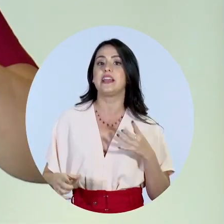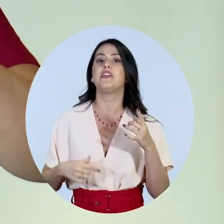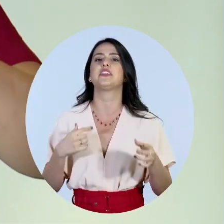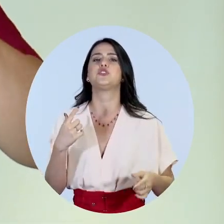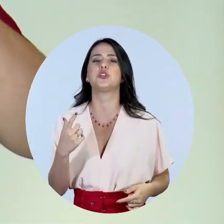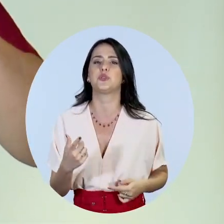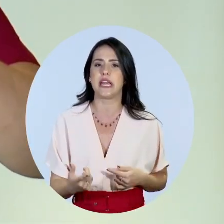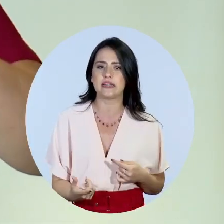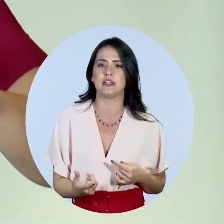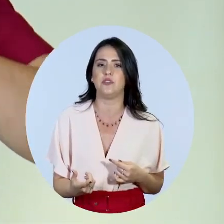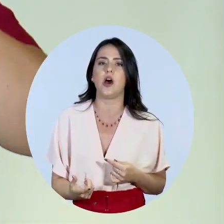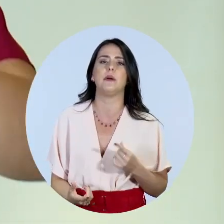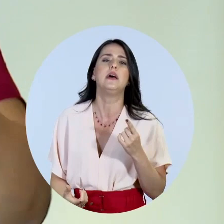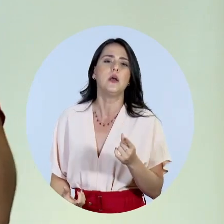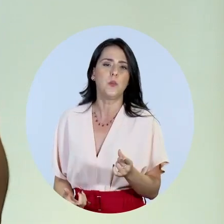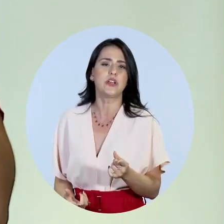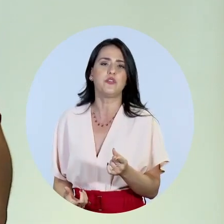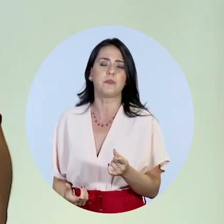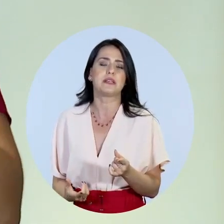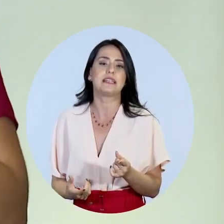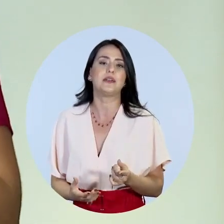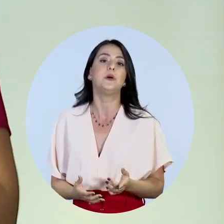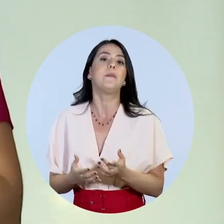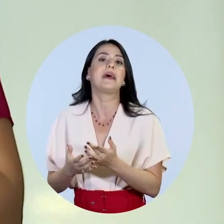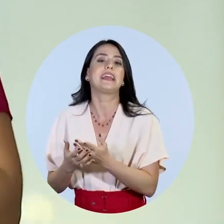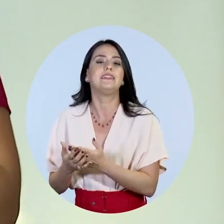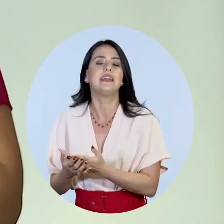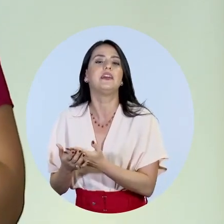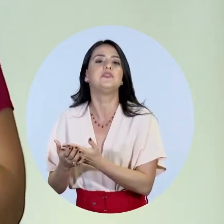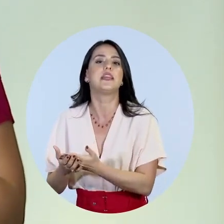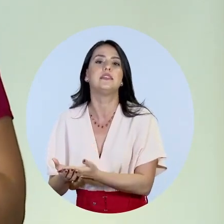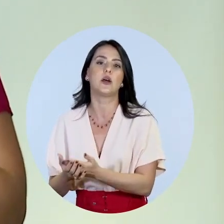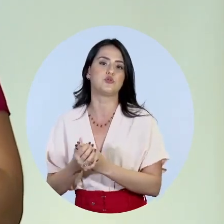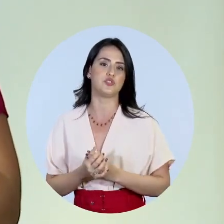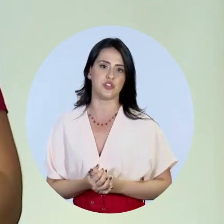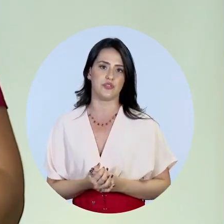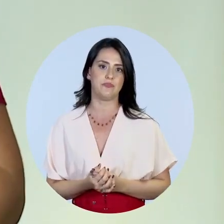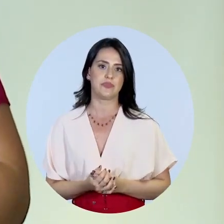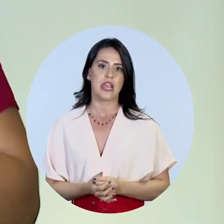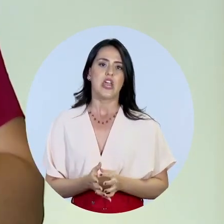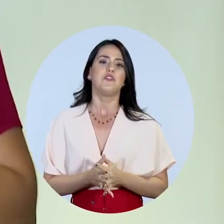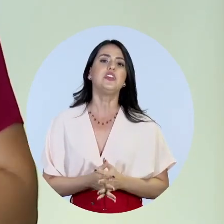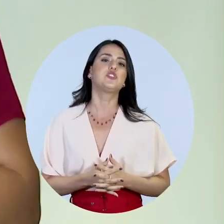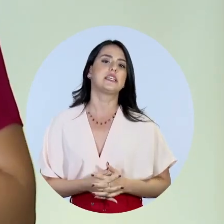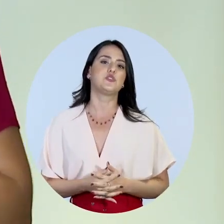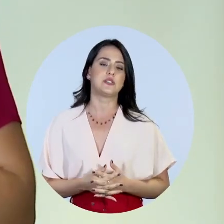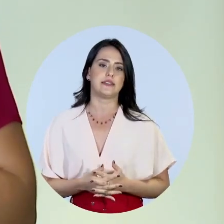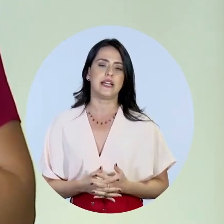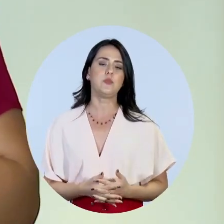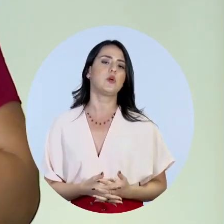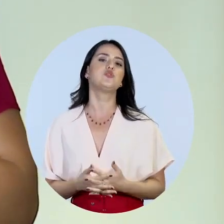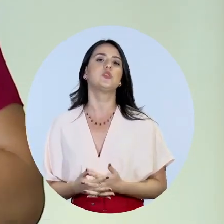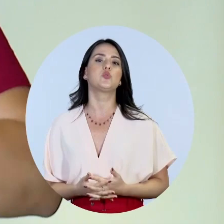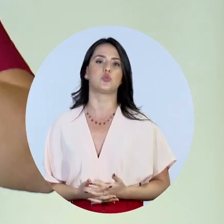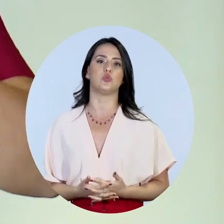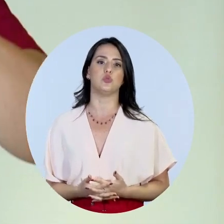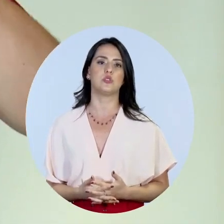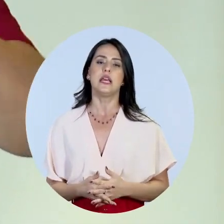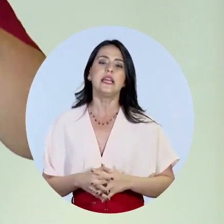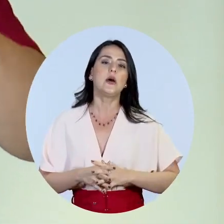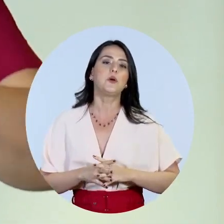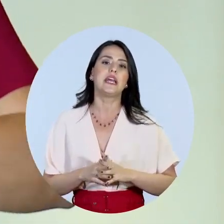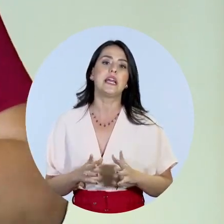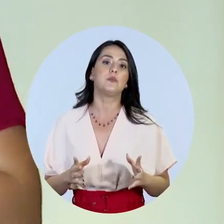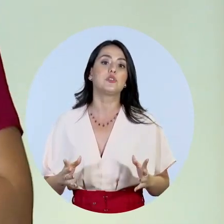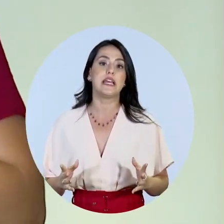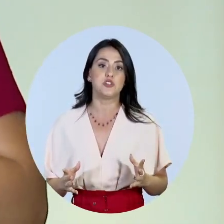Entrevista será invertido desta forma porque foi pensado para quem tem deficiência auditiva. 26 de setembro é o Dia dos Surdos